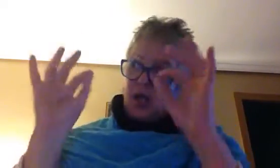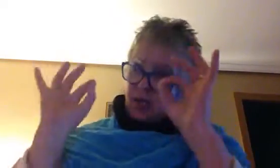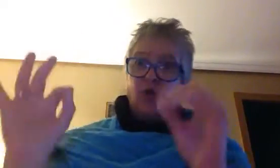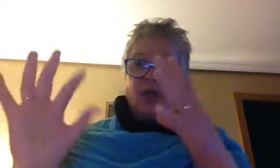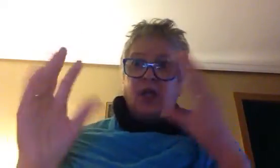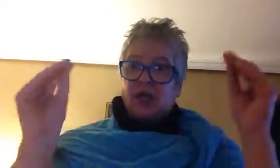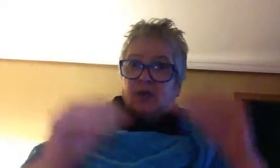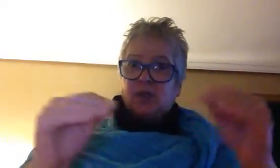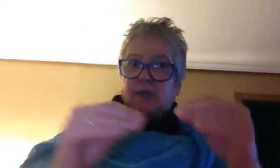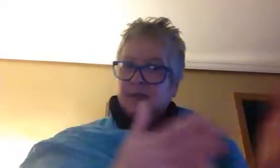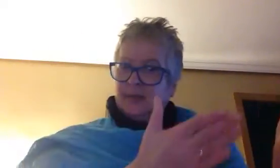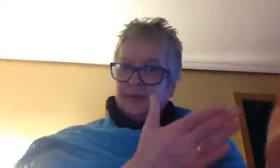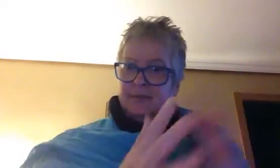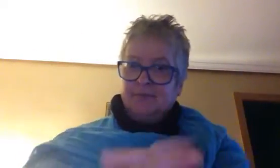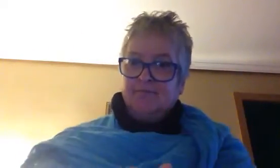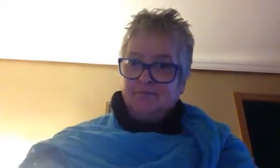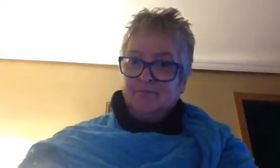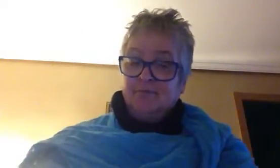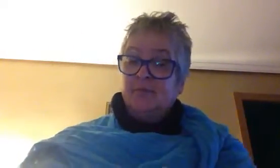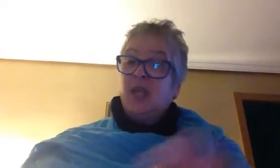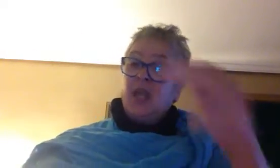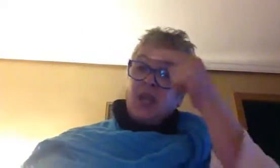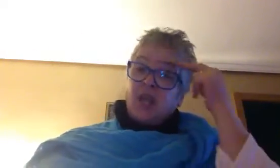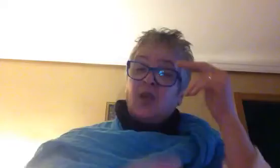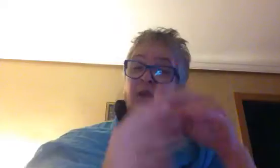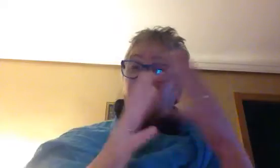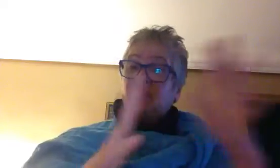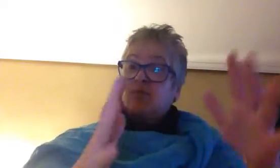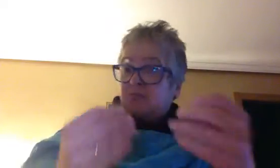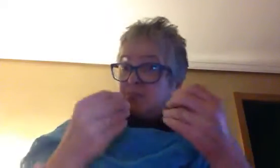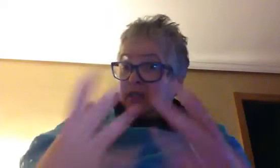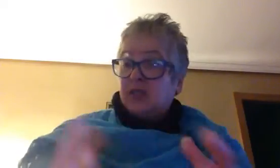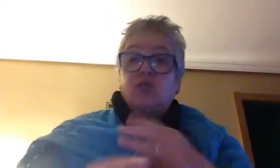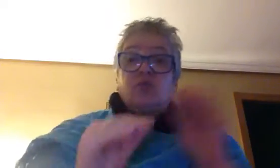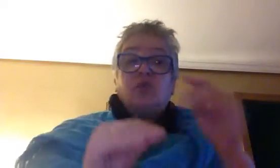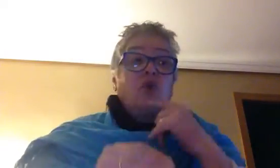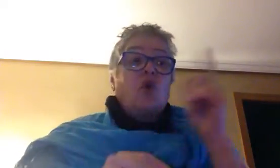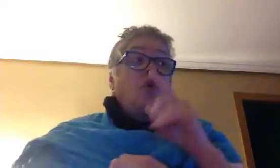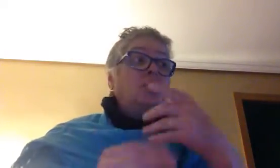tenga personas en mi entorno, al contrario, las tengo y muchas, pero